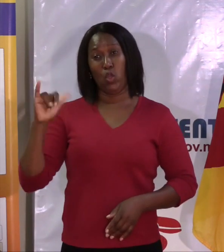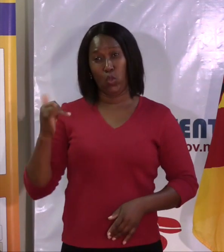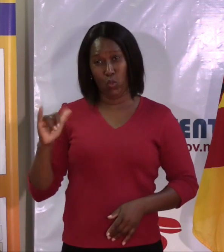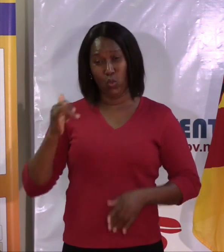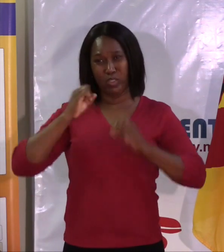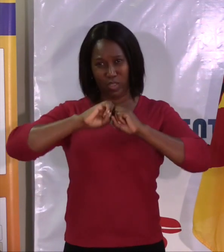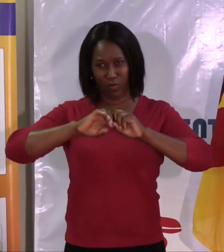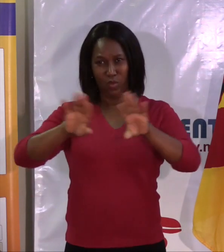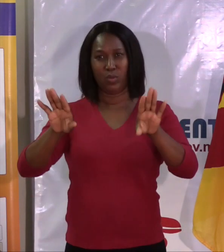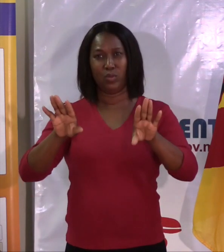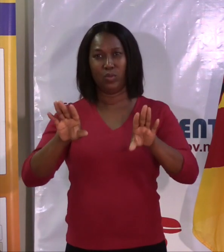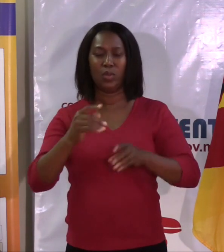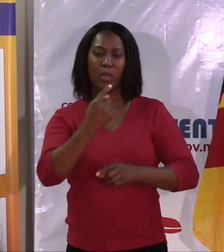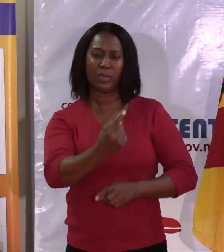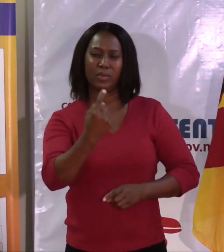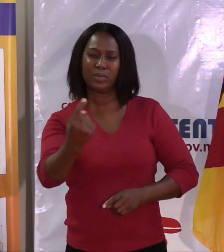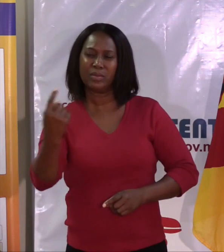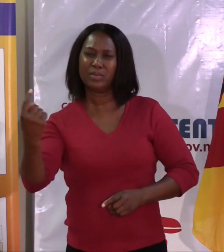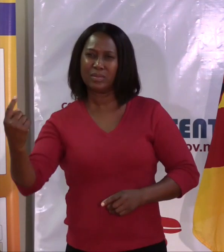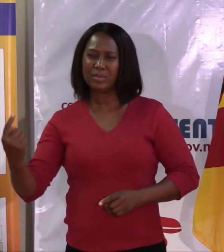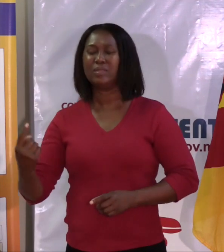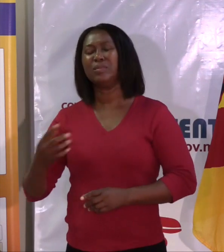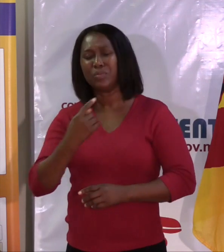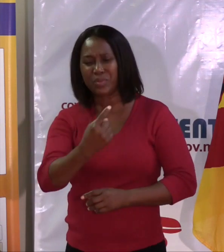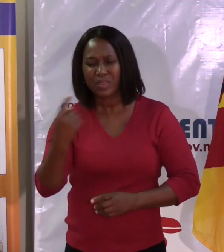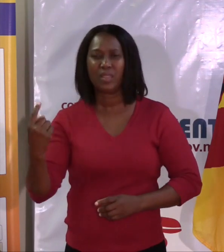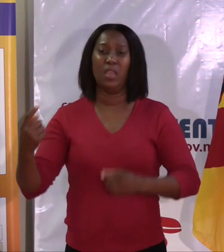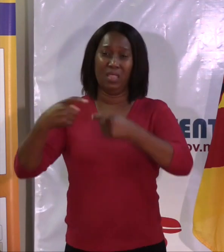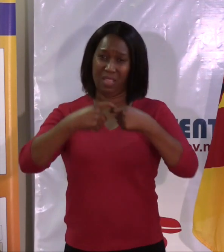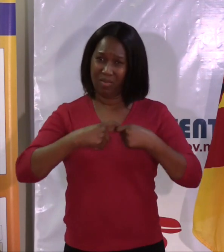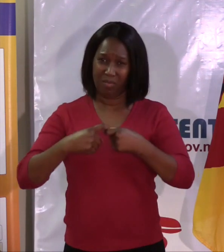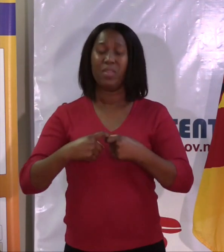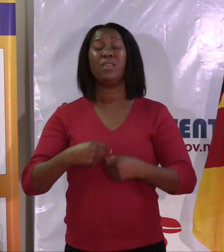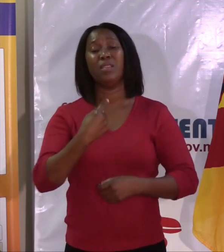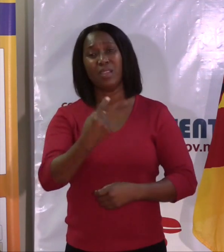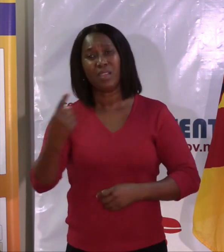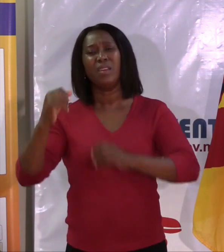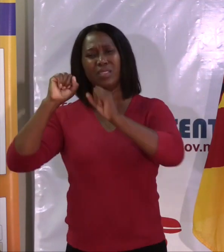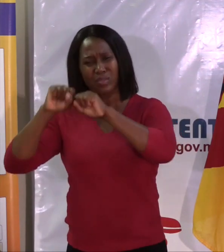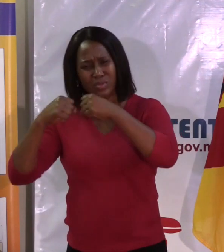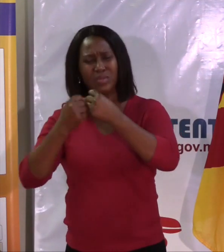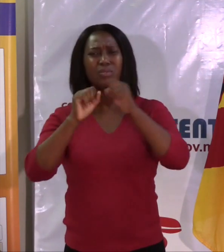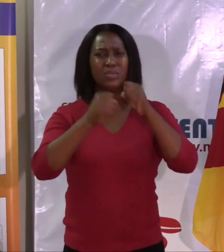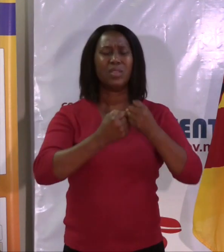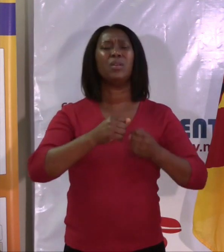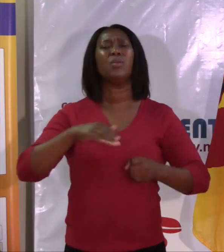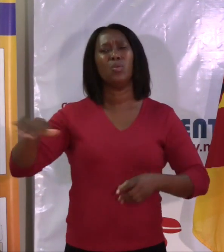cada cidadão, cada um de nós, cada família, cada organização de natureza pública ou privada, deve